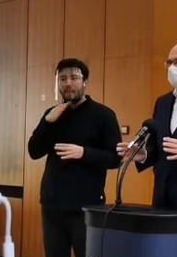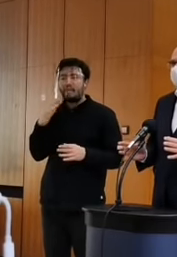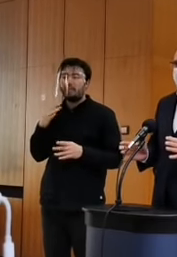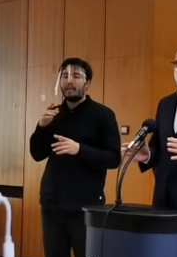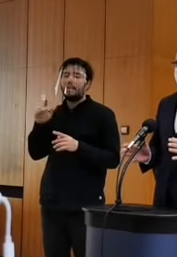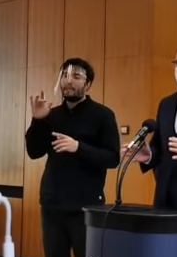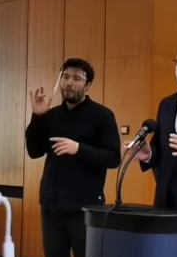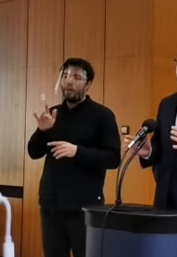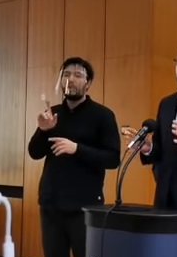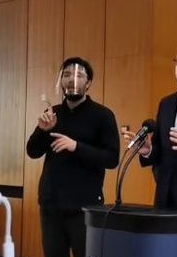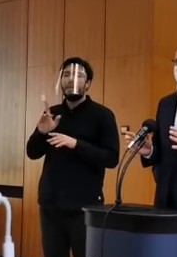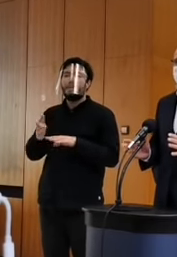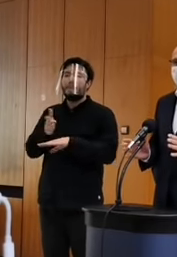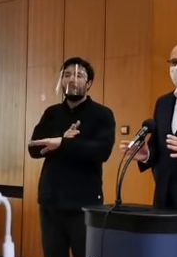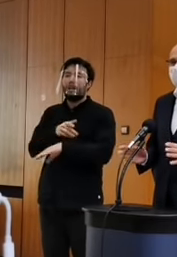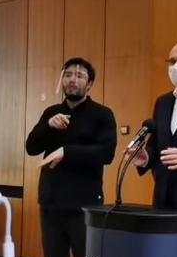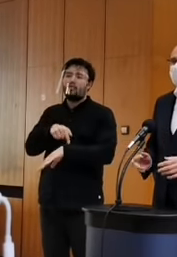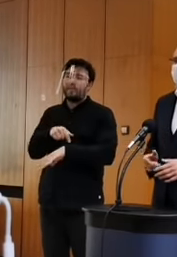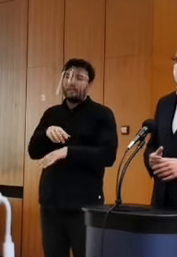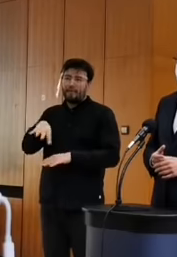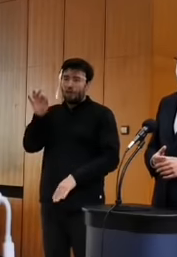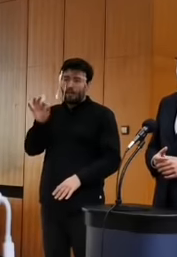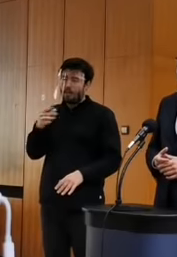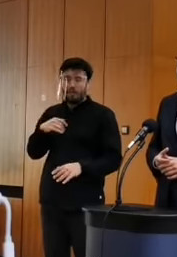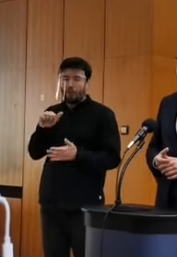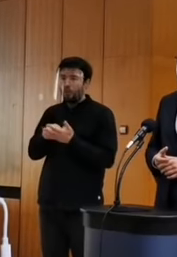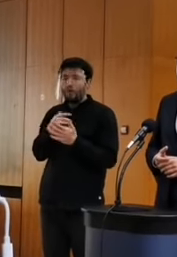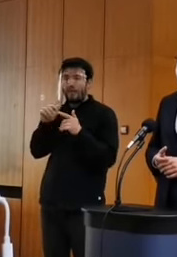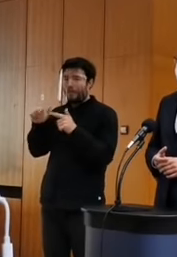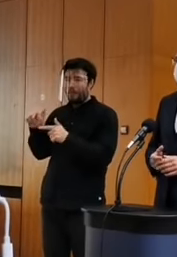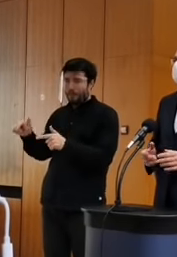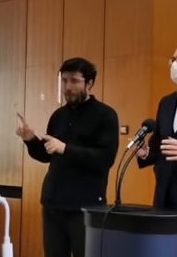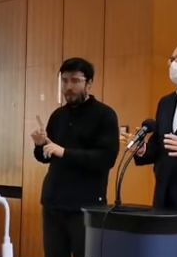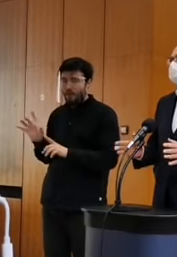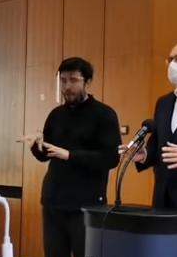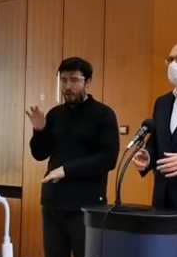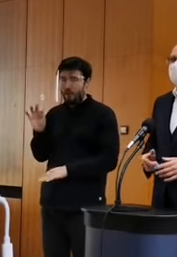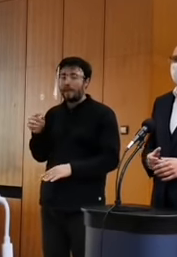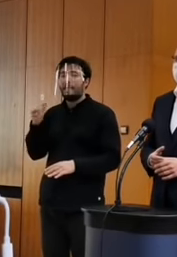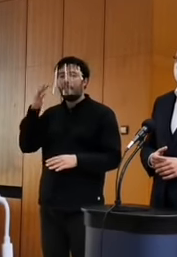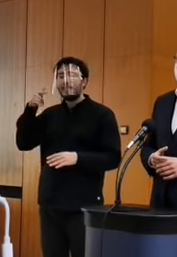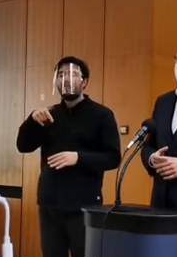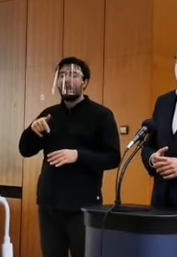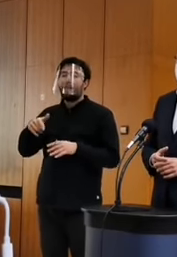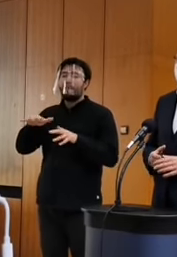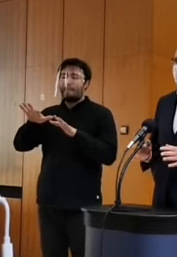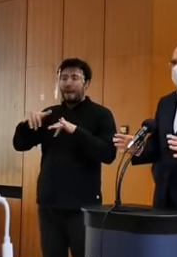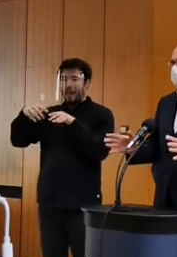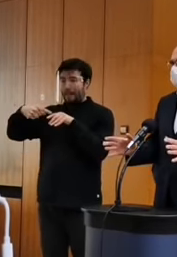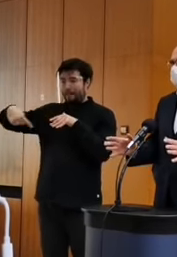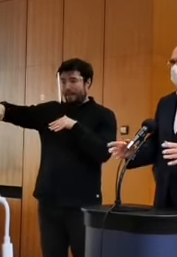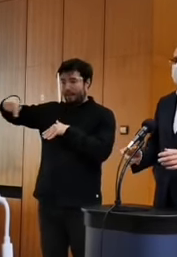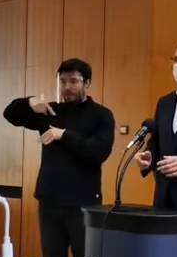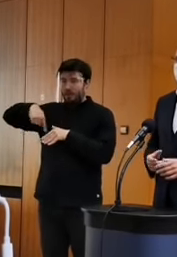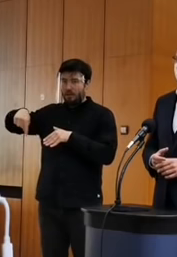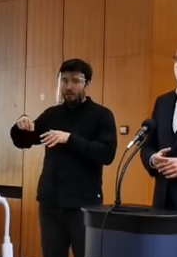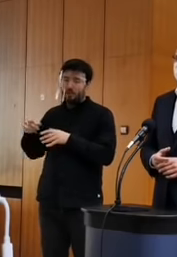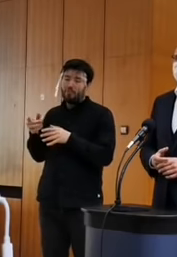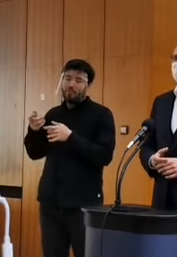predčasným voľbám. Určite nepodporíme predčasné voľby. My si myslíme, že zloženie Národnej rady, tak ako dnes